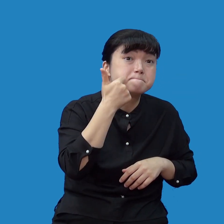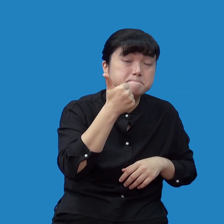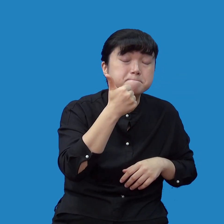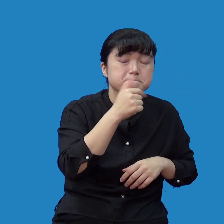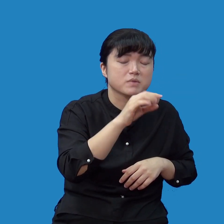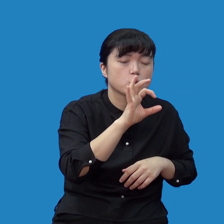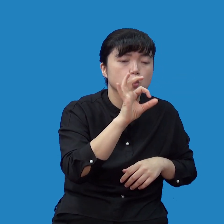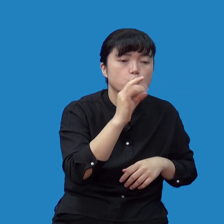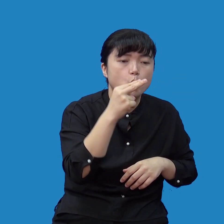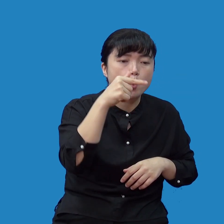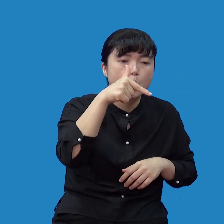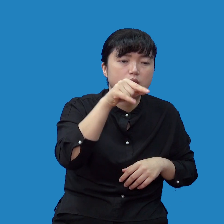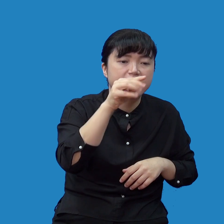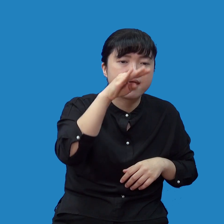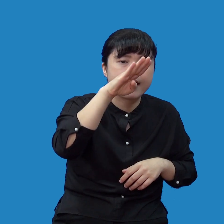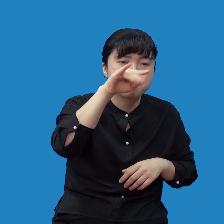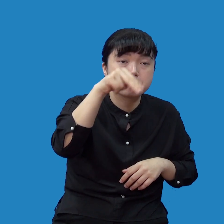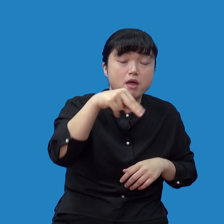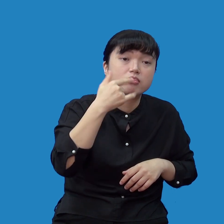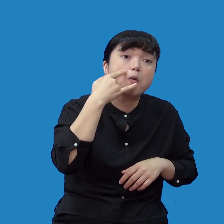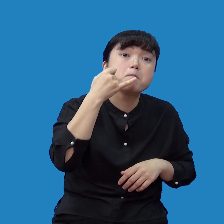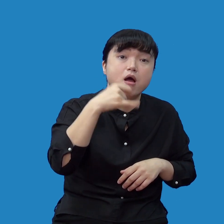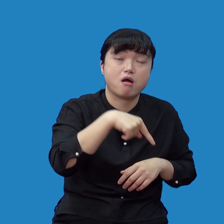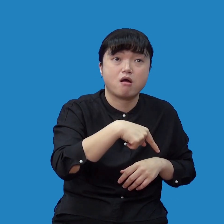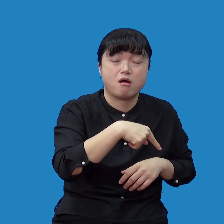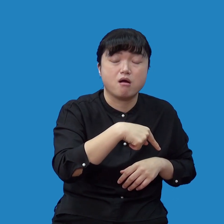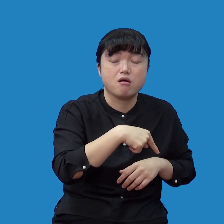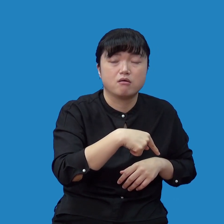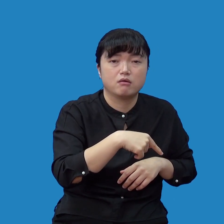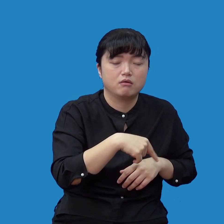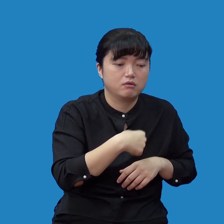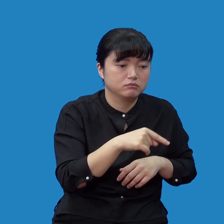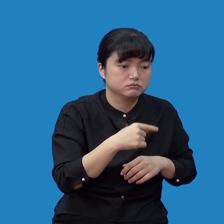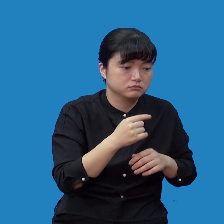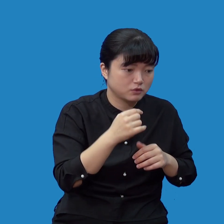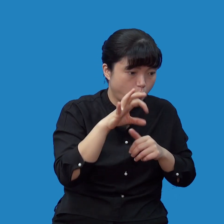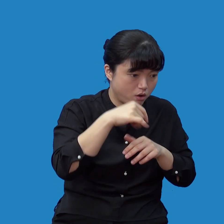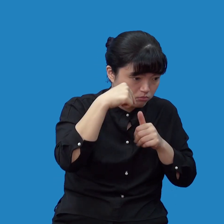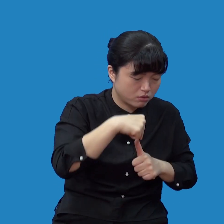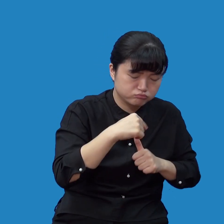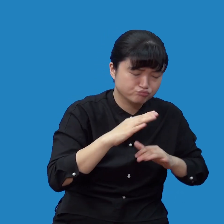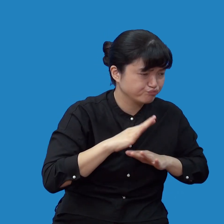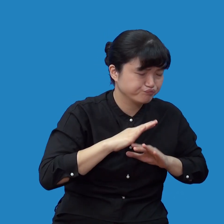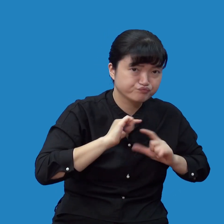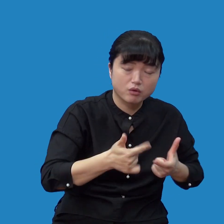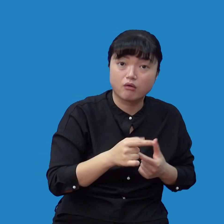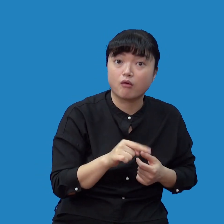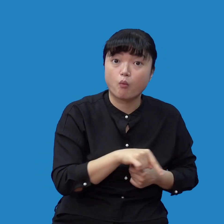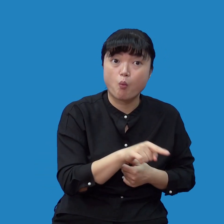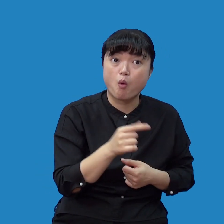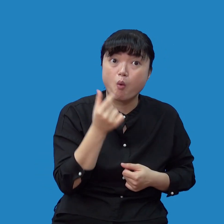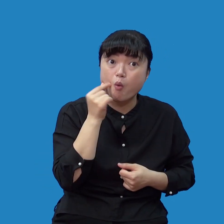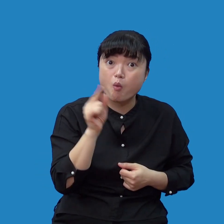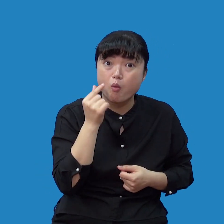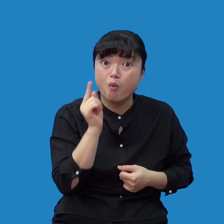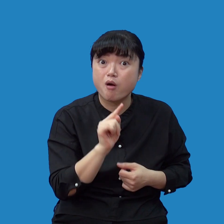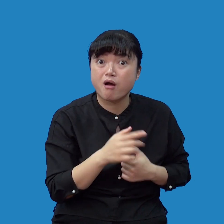왕의 명령을 무서워하지 않았다, 이렇게 성경이 분명히 말합니다. 아니, 어떻게 그럴 수가